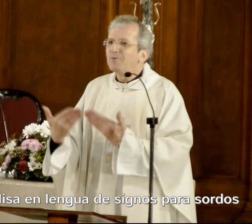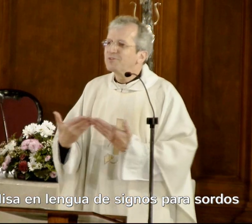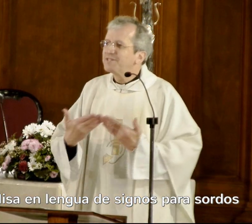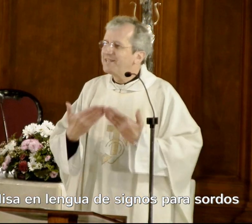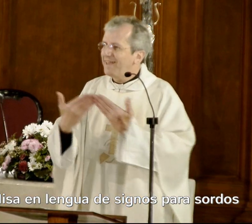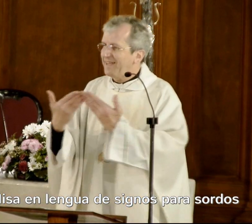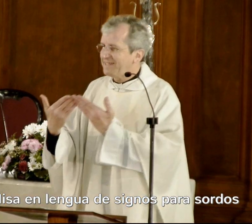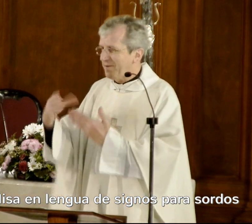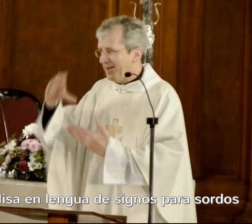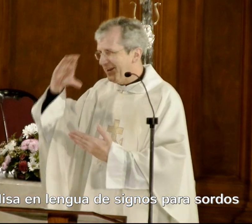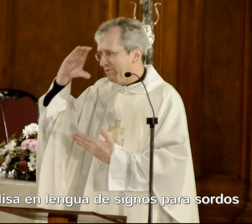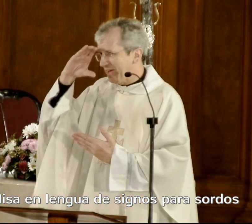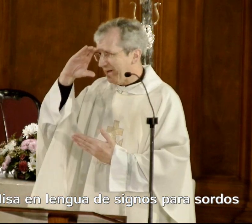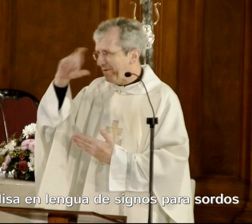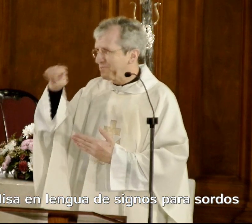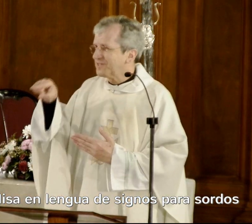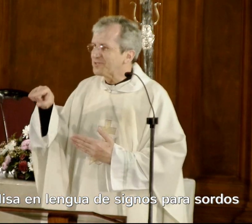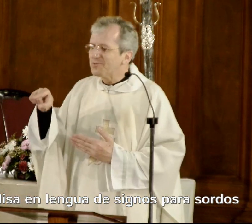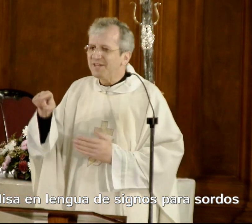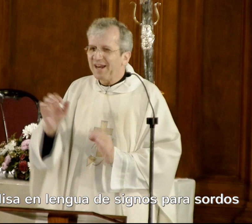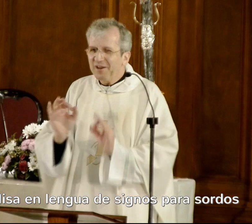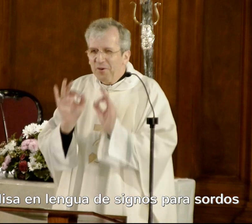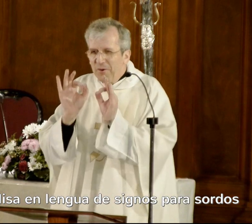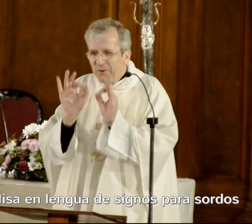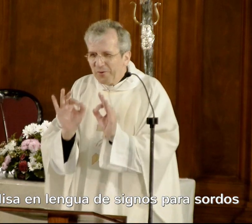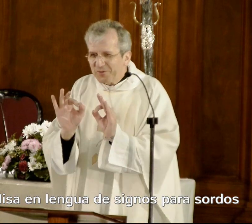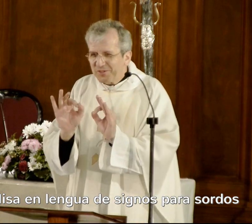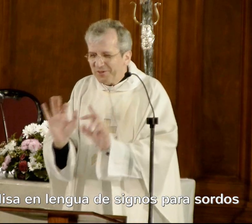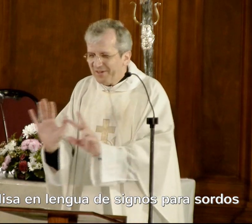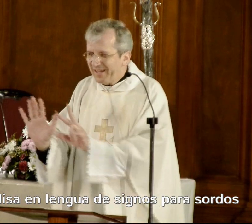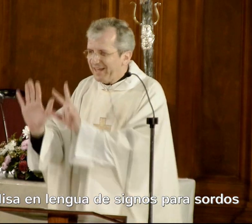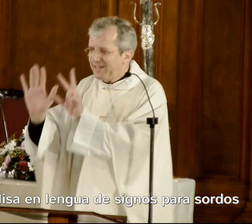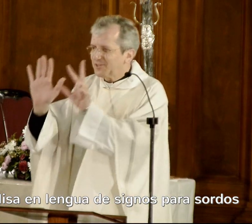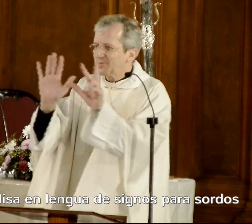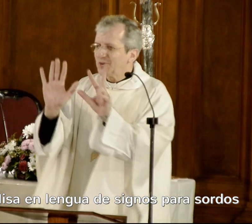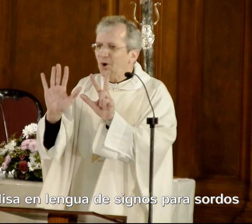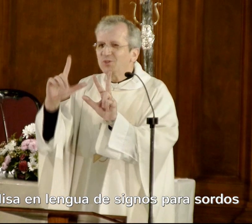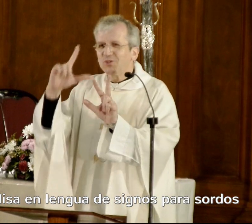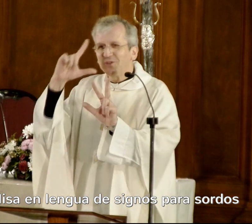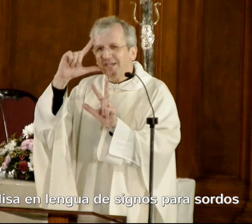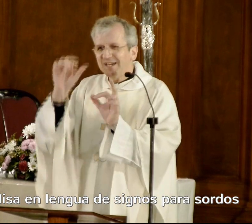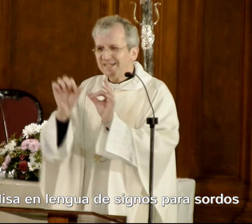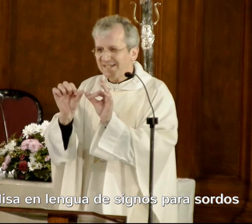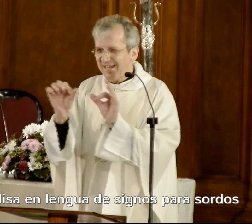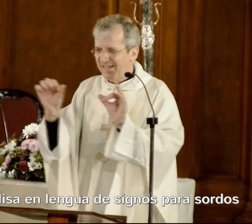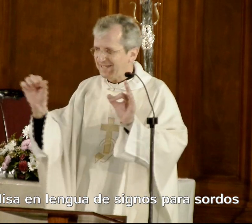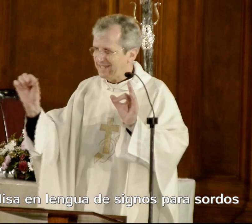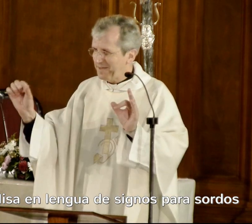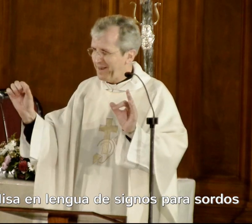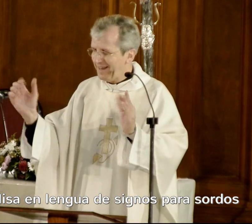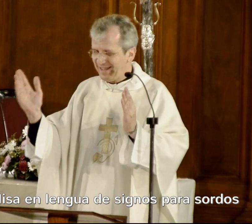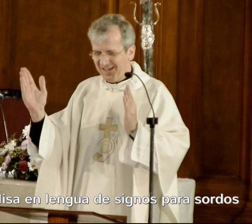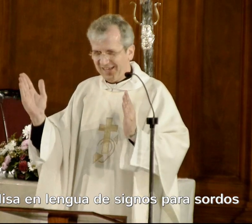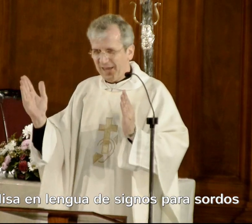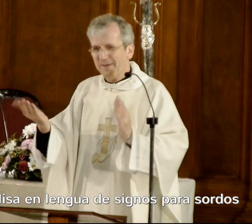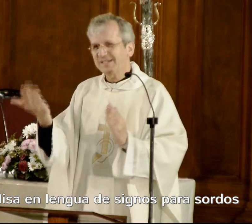Situamos este evangelio que acabamos de escuchar justo en estos 8 días, en esta semana que ha